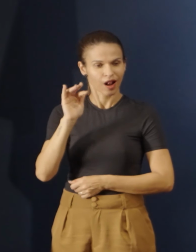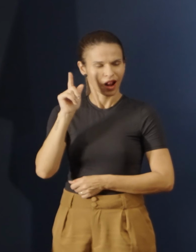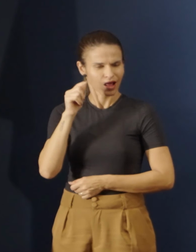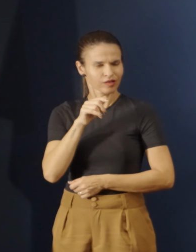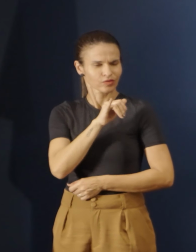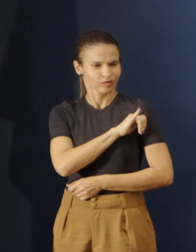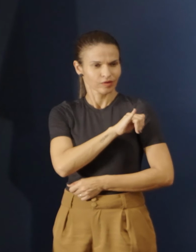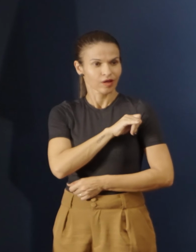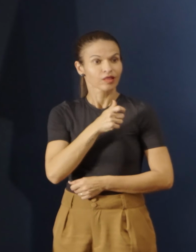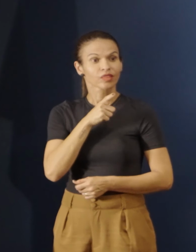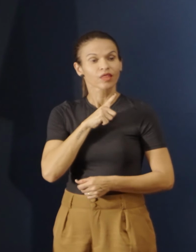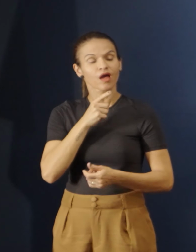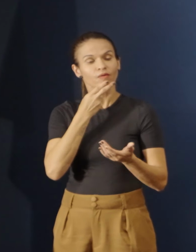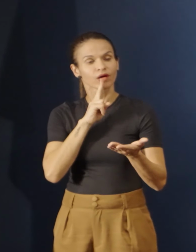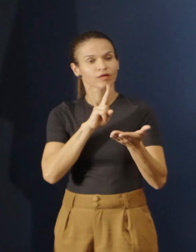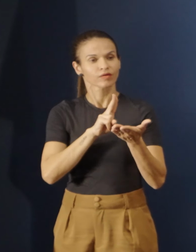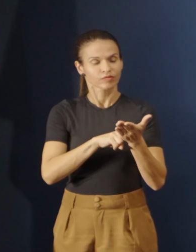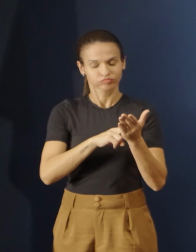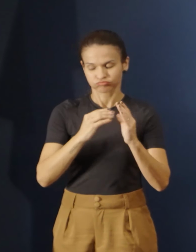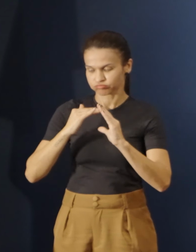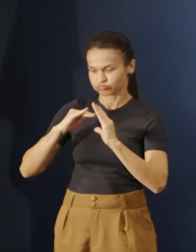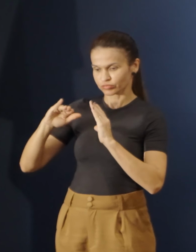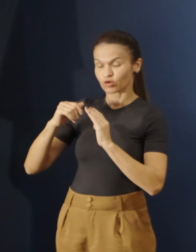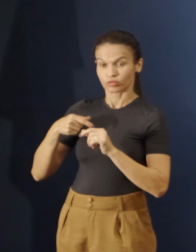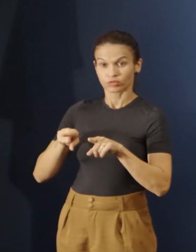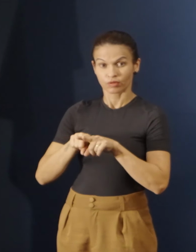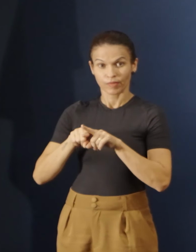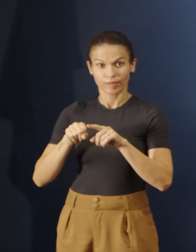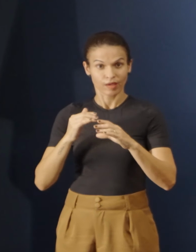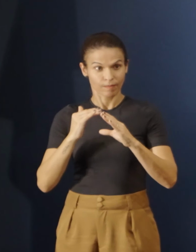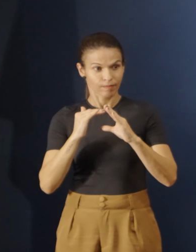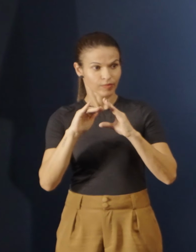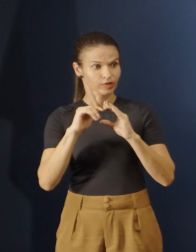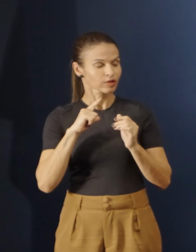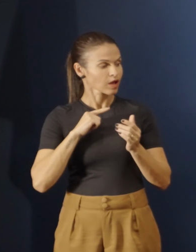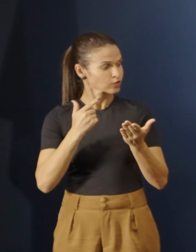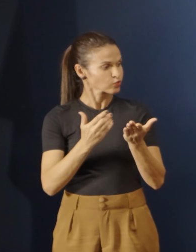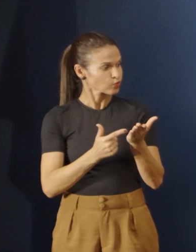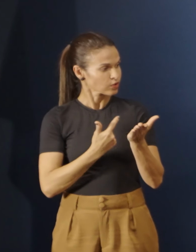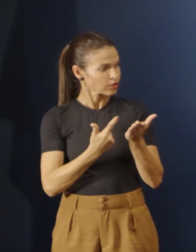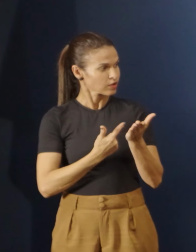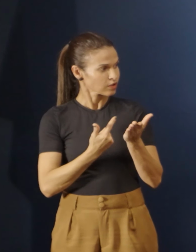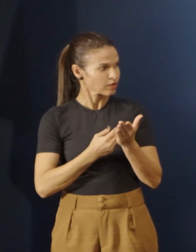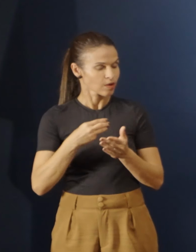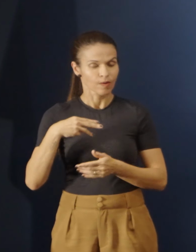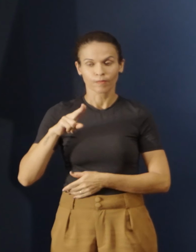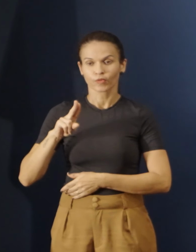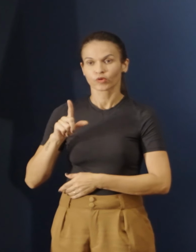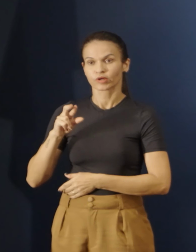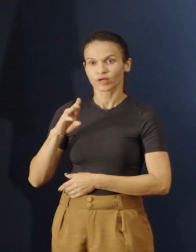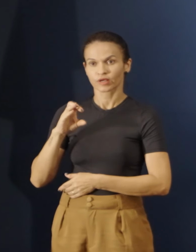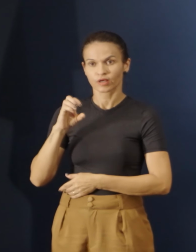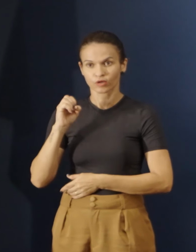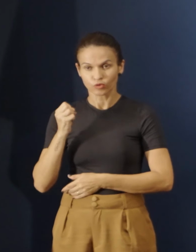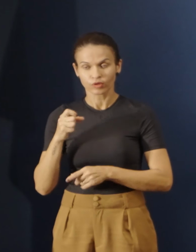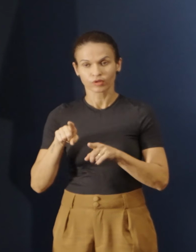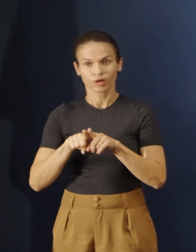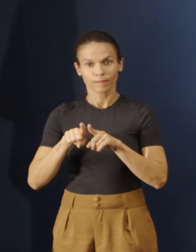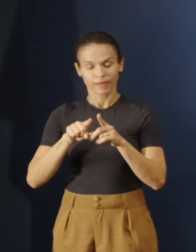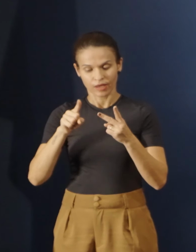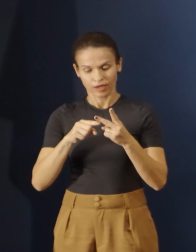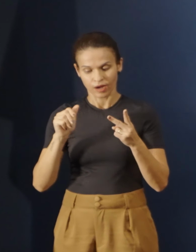e tem uma correspondência do Paulo Francis com o Dr. Alceu, que eu também publiquei, tá aqui também no livro, né? Aí Murilo Mendes, né, ou seja, Antônio Cândido,